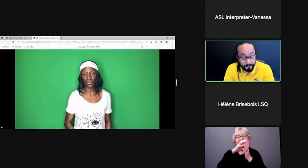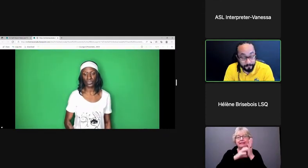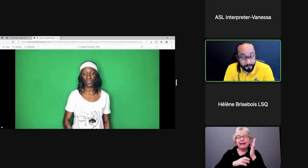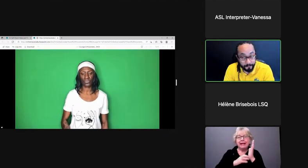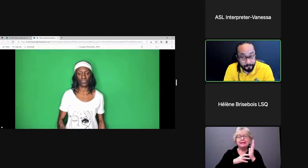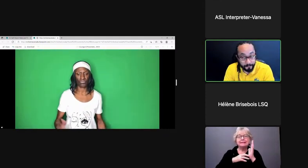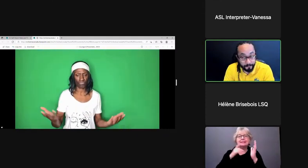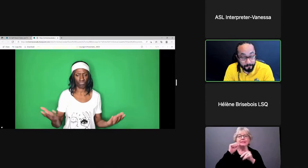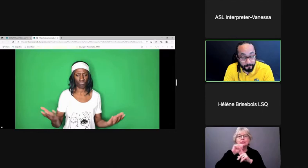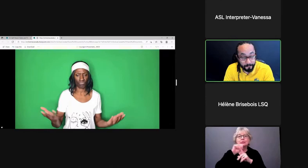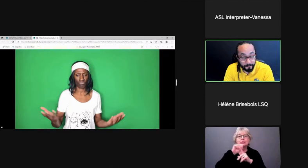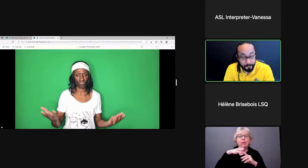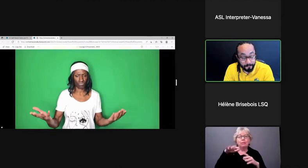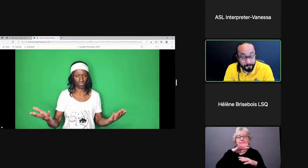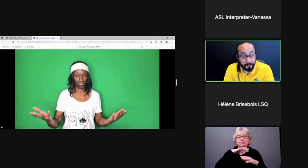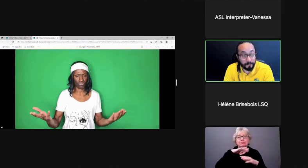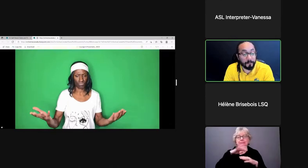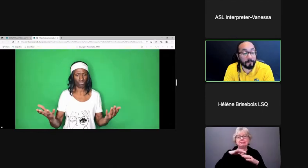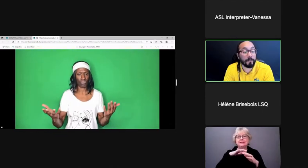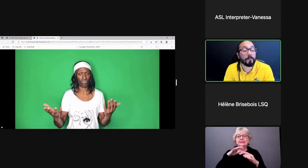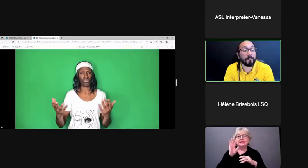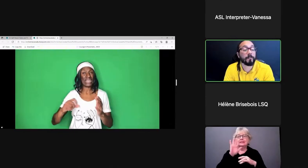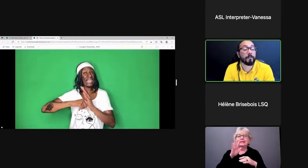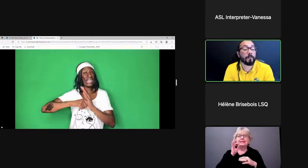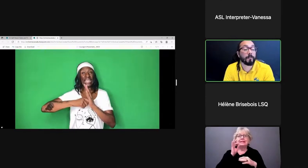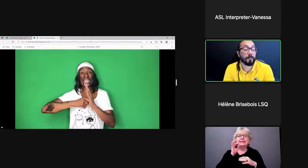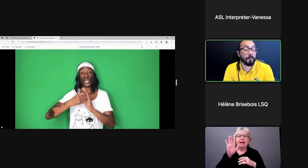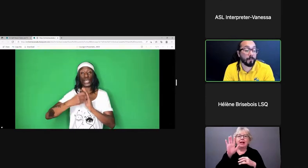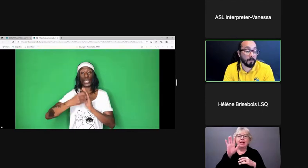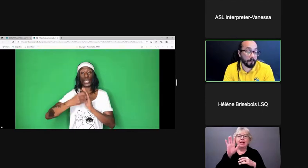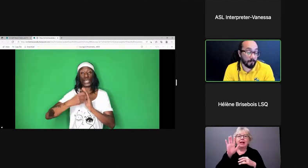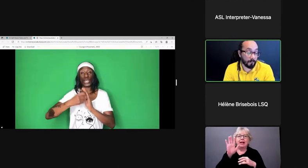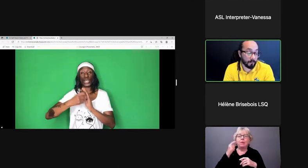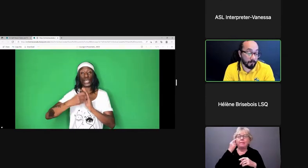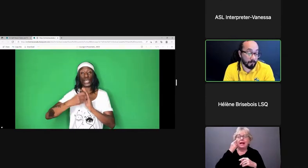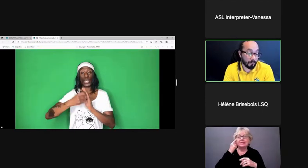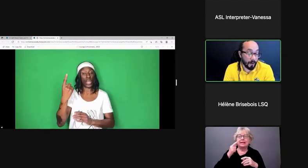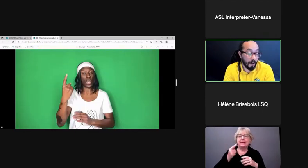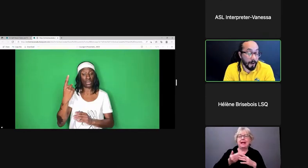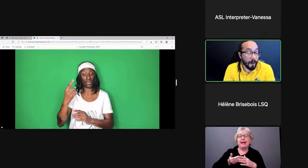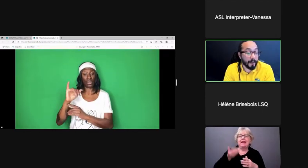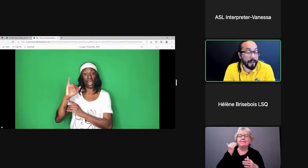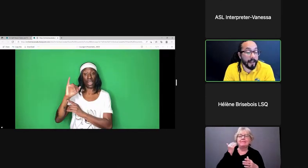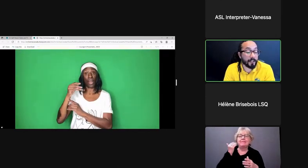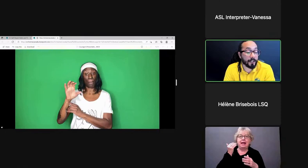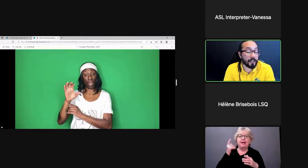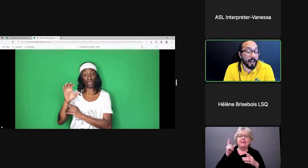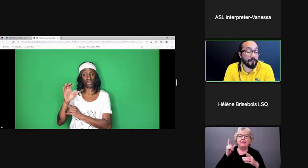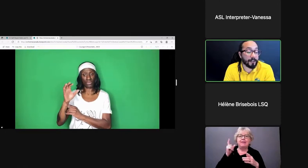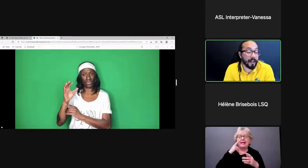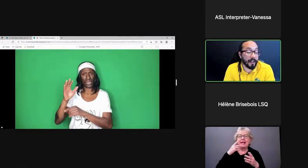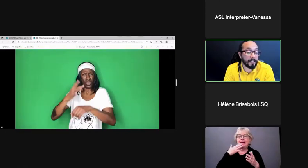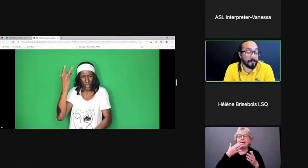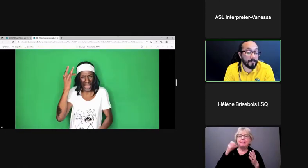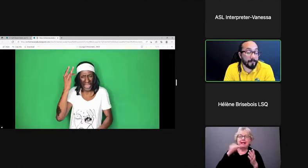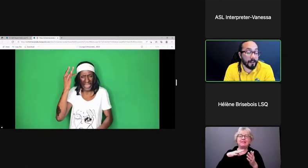ça, ça devient particulièrement utile et devrait être pensé au préalable, planifié au préalable.